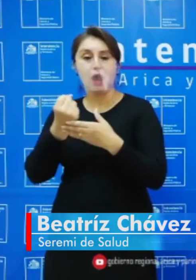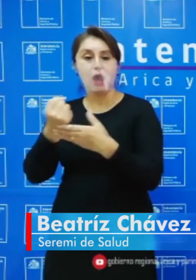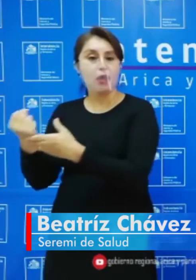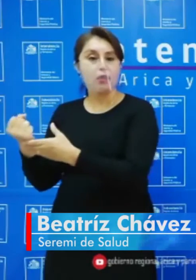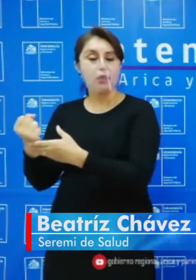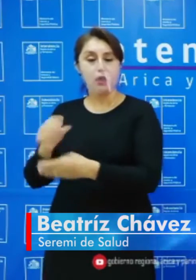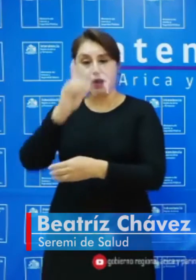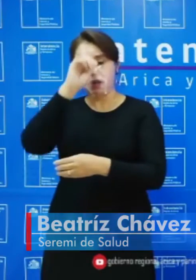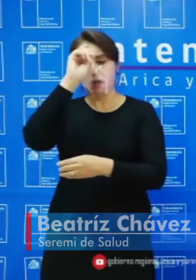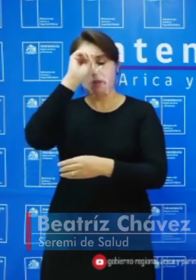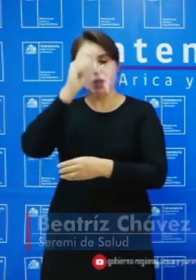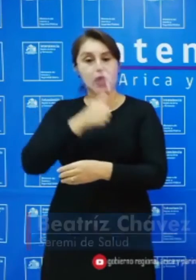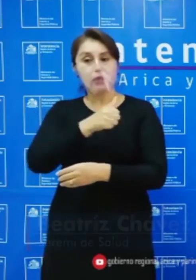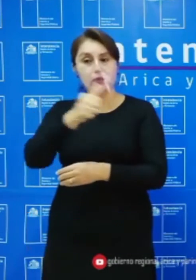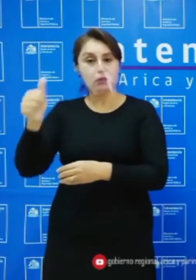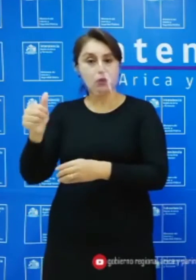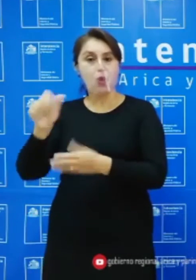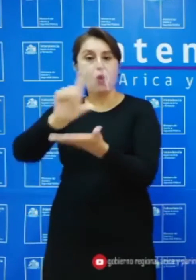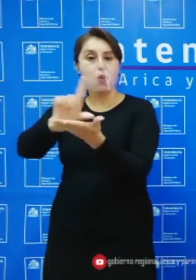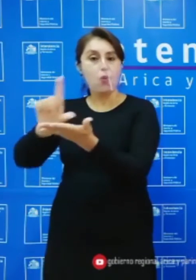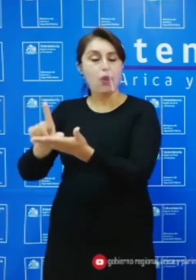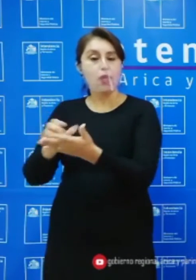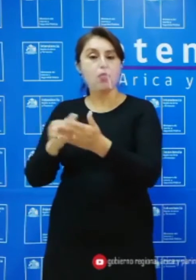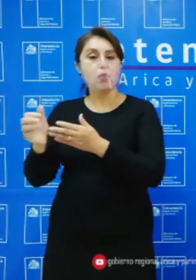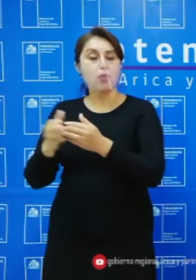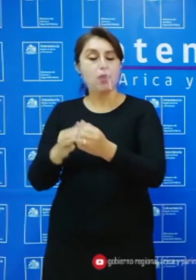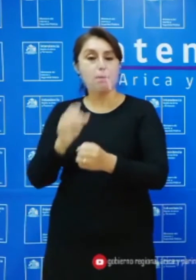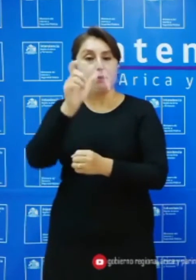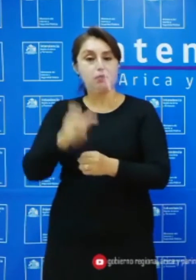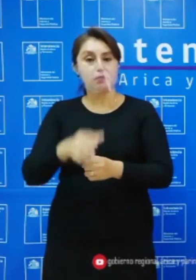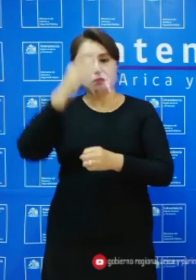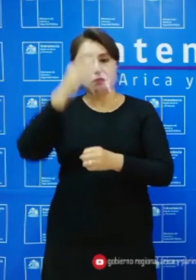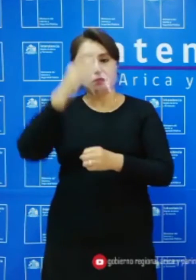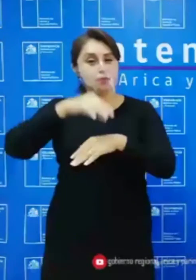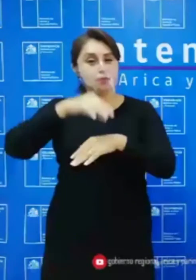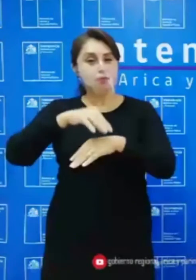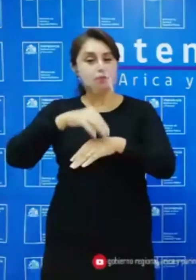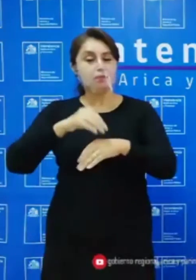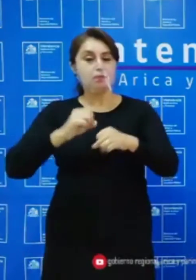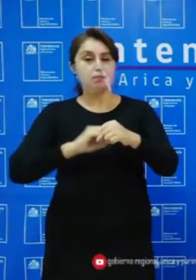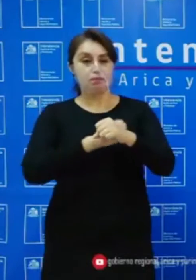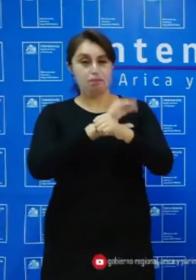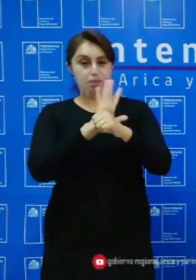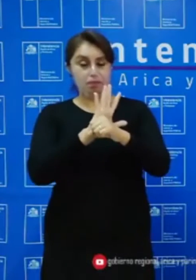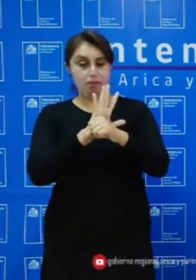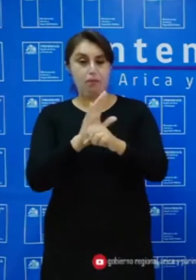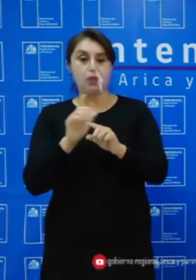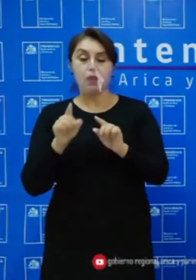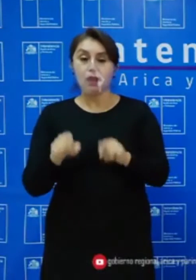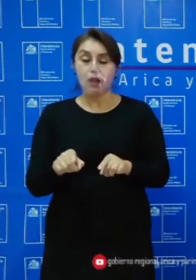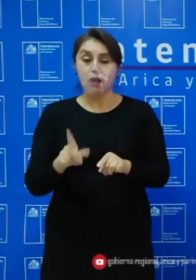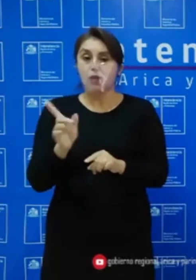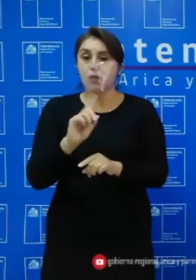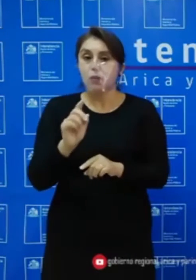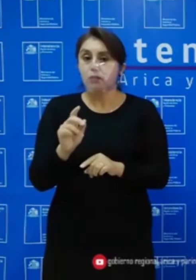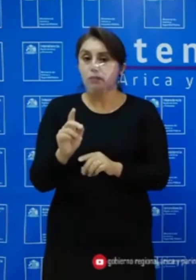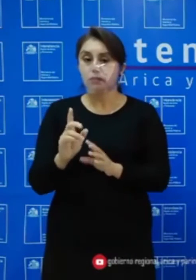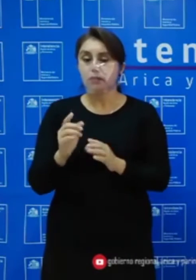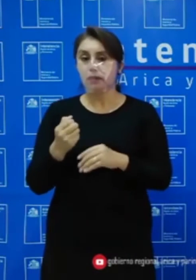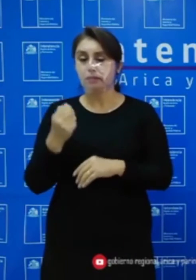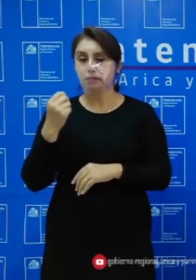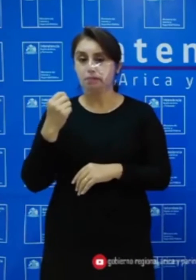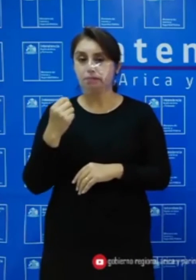COVID positivos. No podemos seguir permitiendo que nuestros adultos mayores, por sobre todo, pero también varios